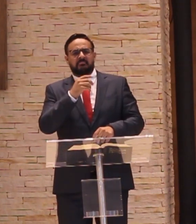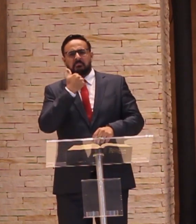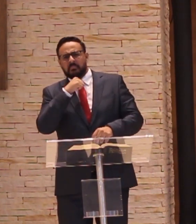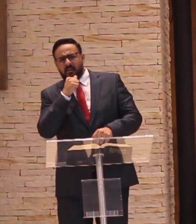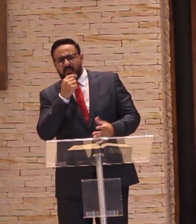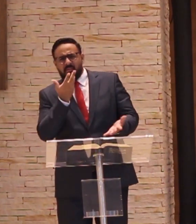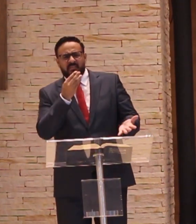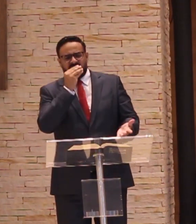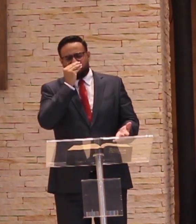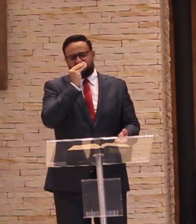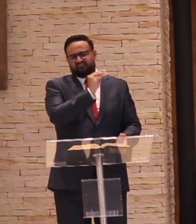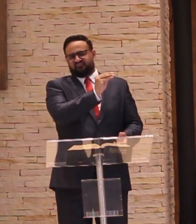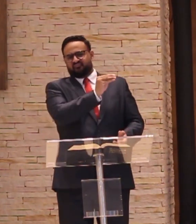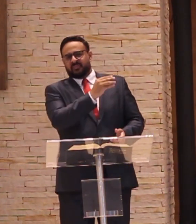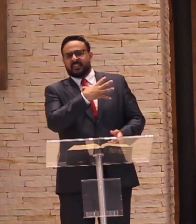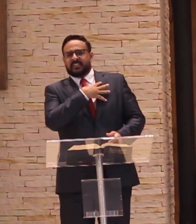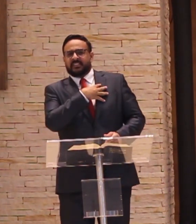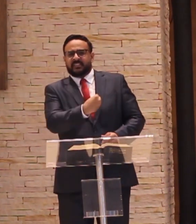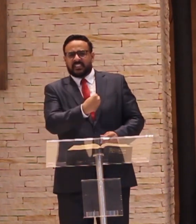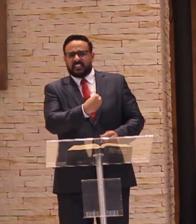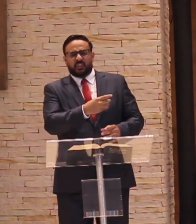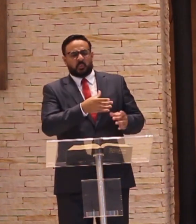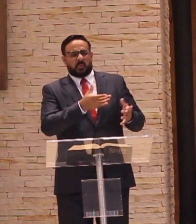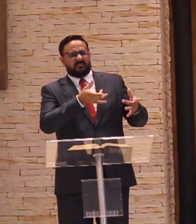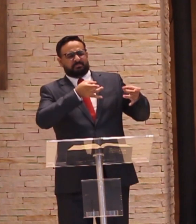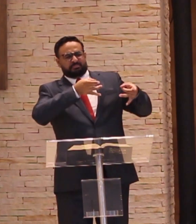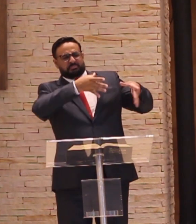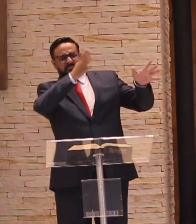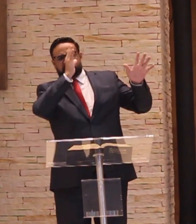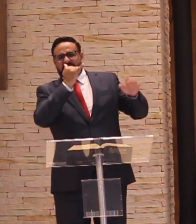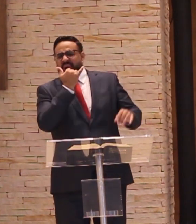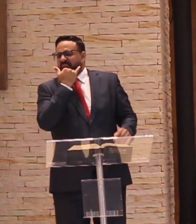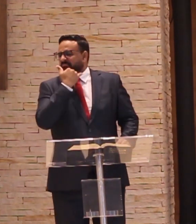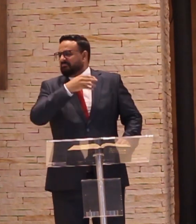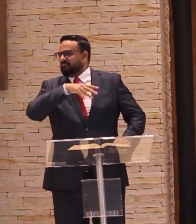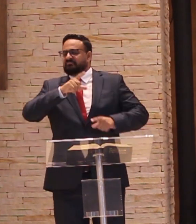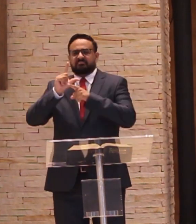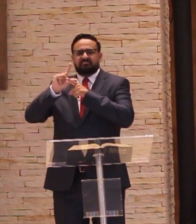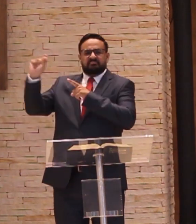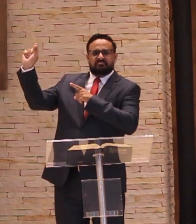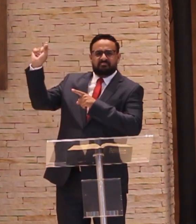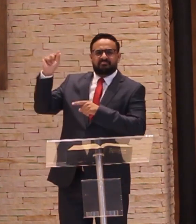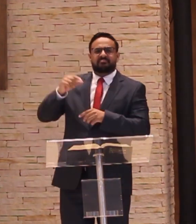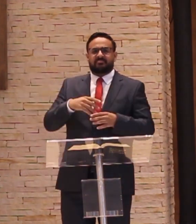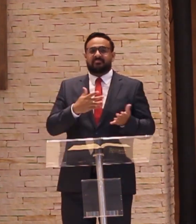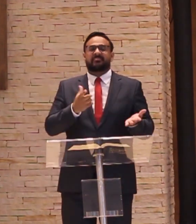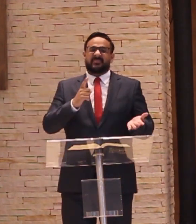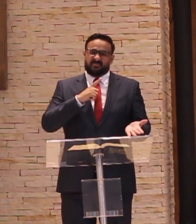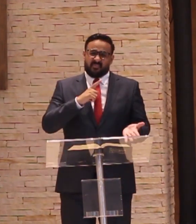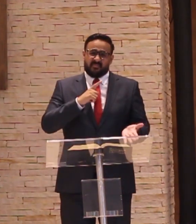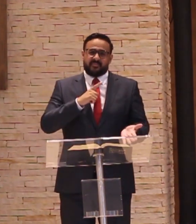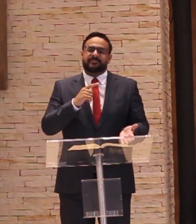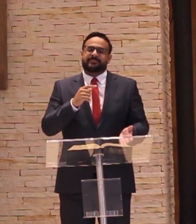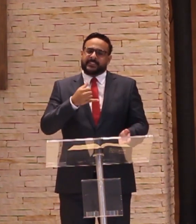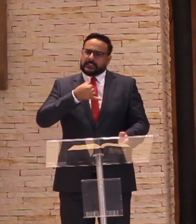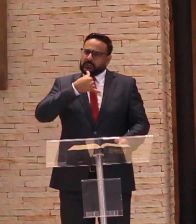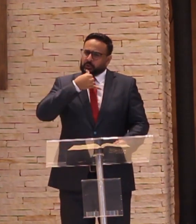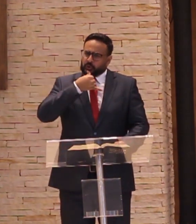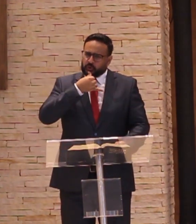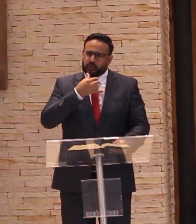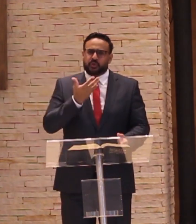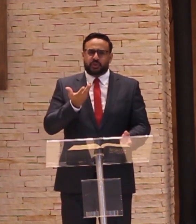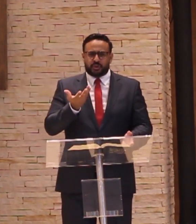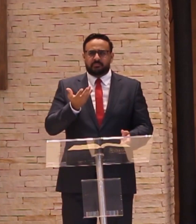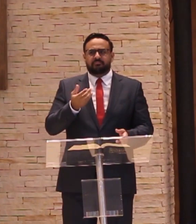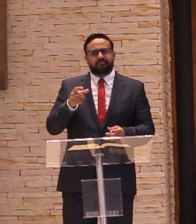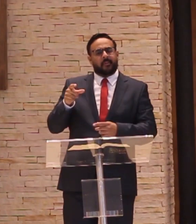muitas pessoas que são pais, que são mães, que desprezam os seus filhos, abandonam os seus filhos, vão